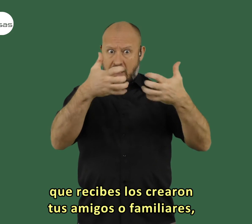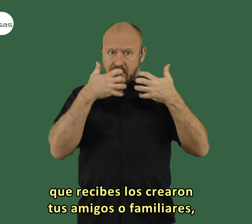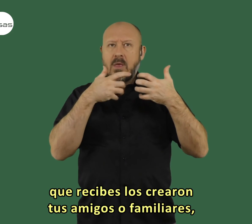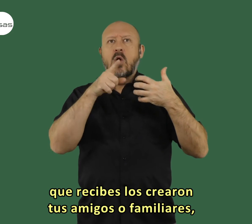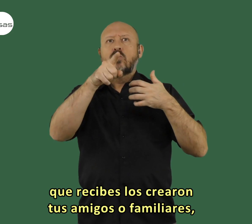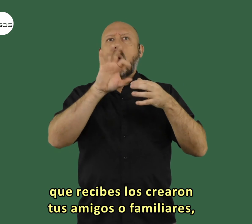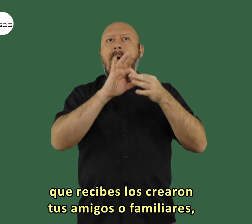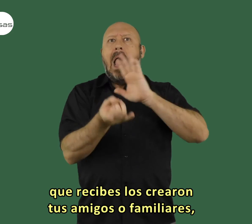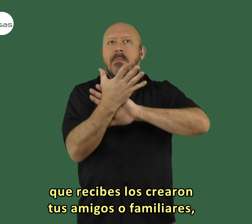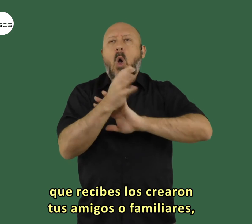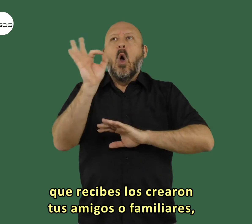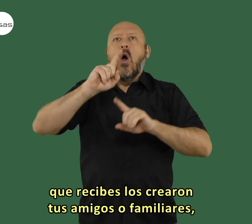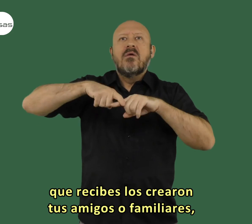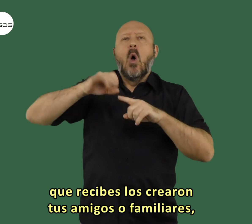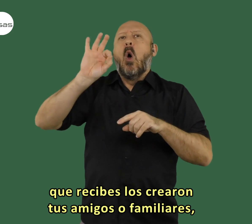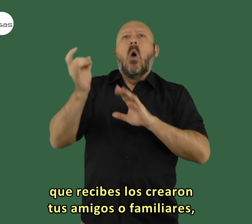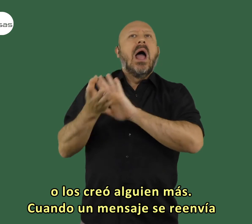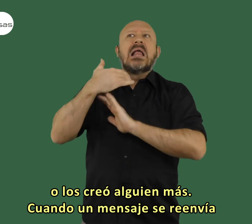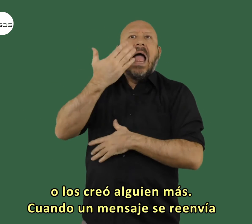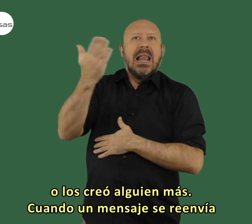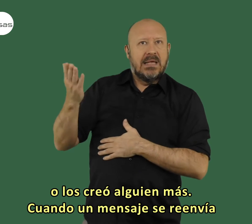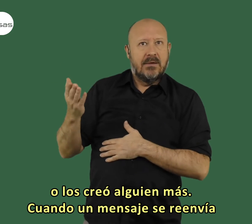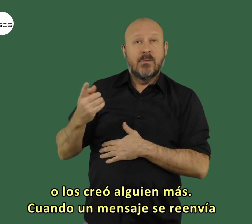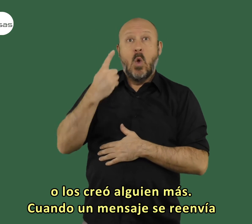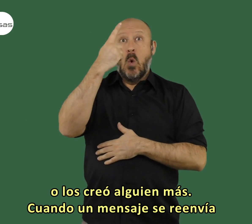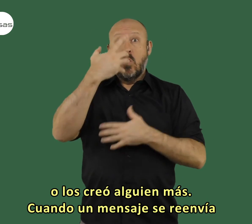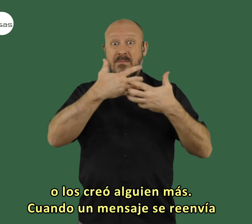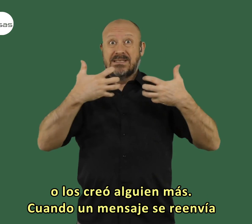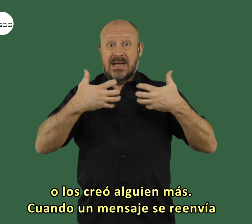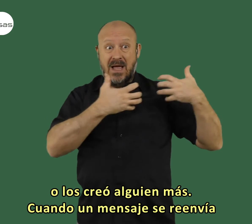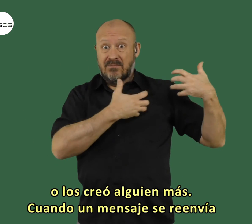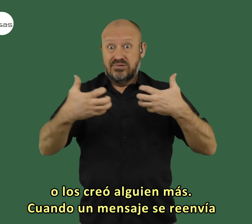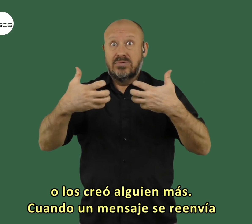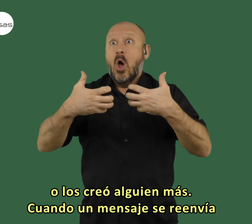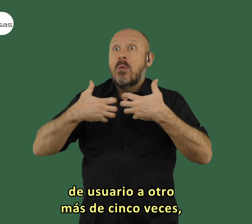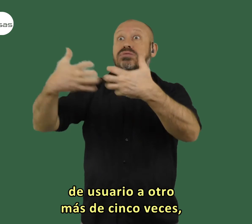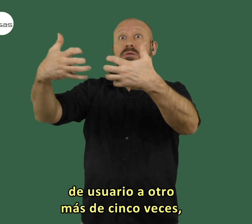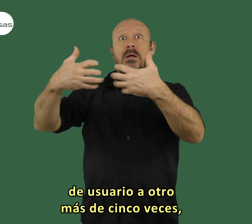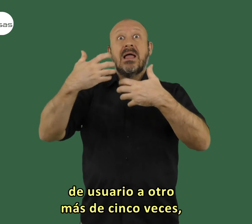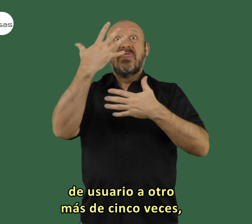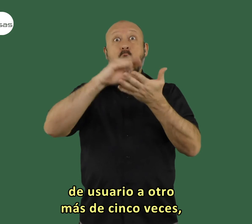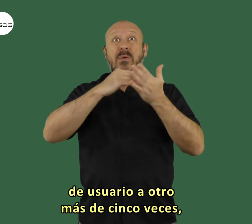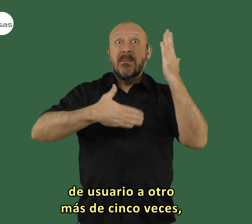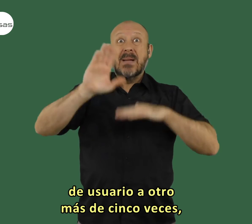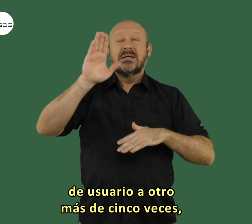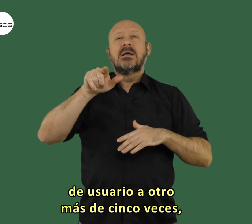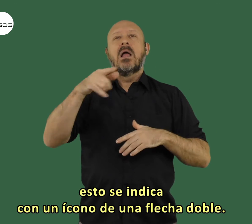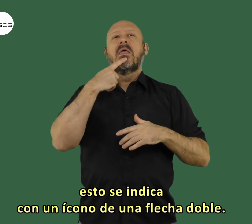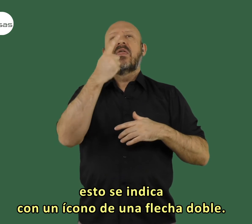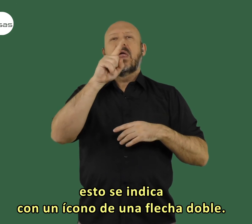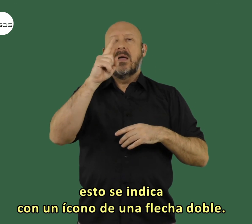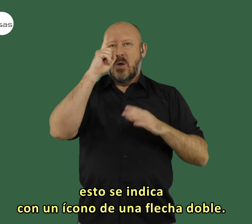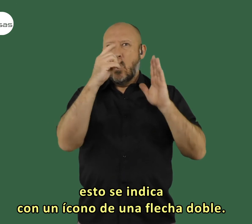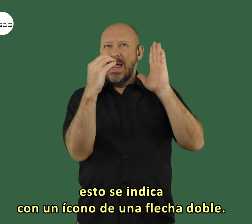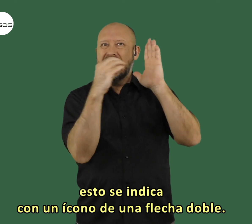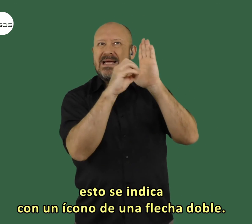que recibes los han creado tus amigos o familiares o los ha creado alguien más. Cuando un mensaje se reenvía de un usuario a otro más de 5 veces, esto